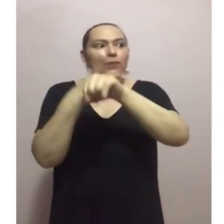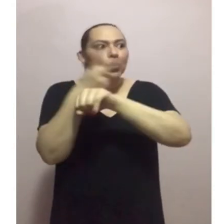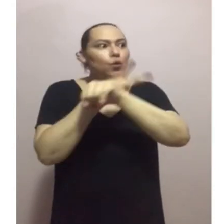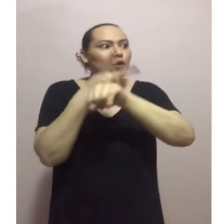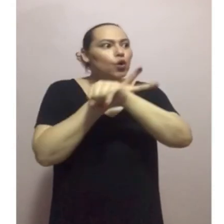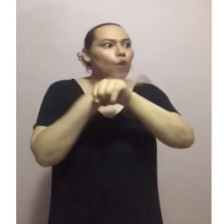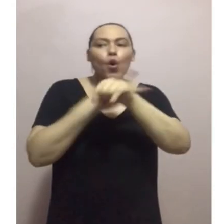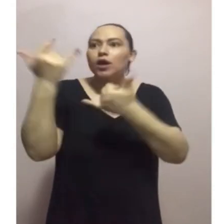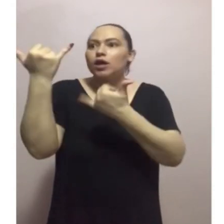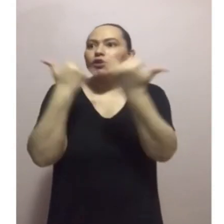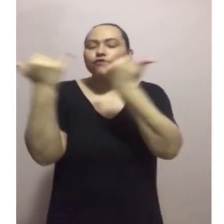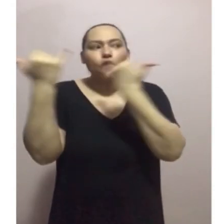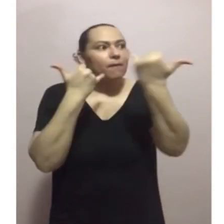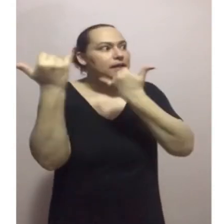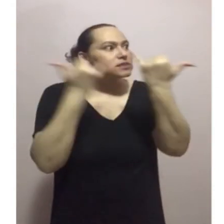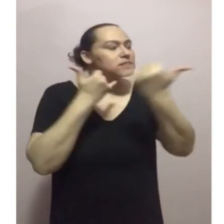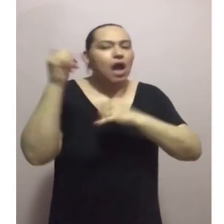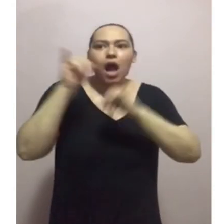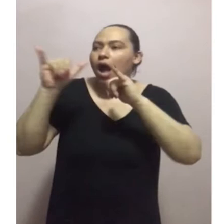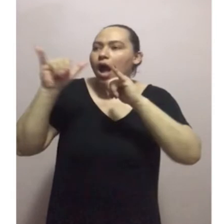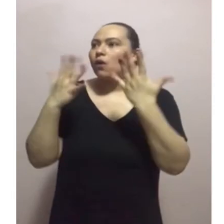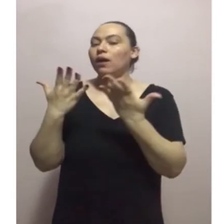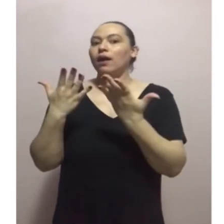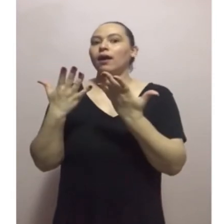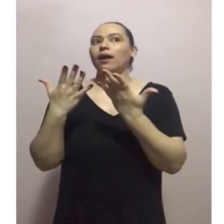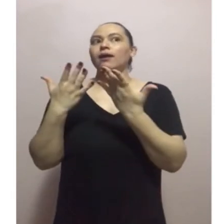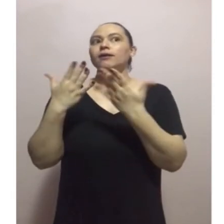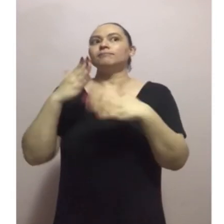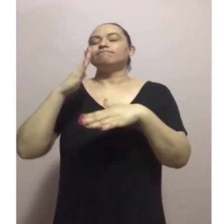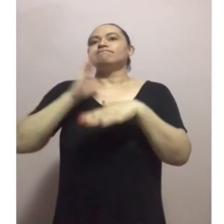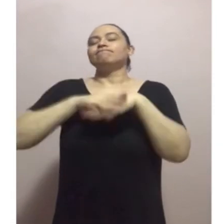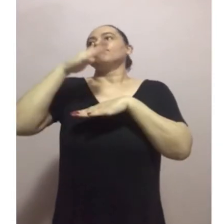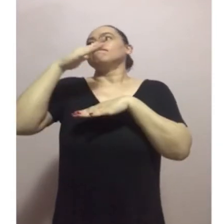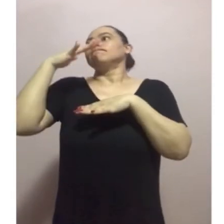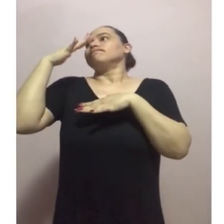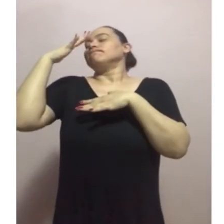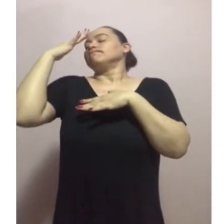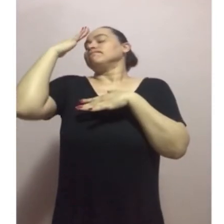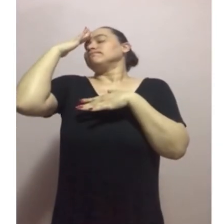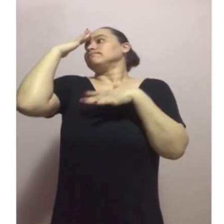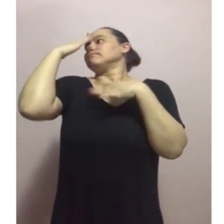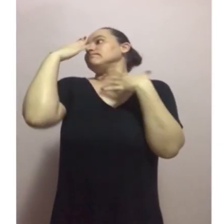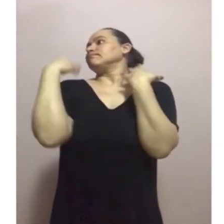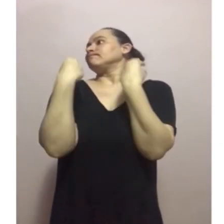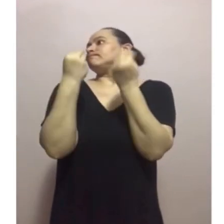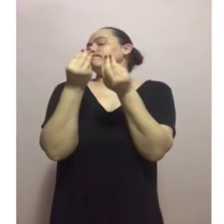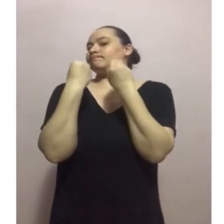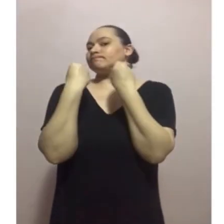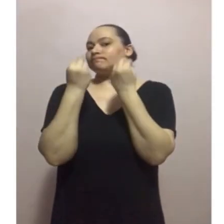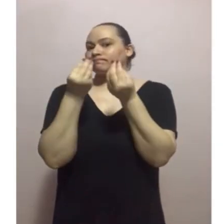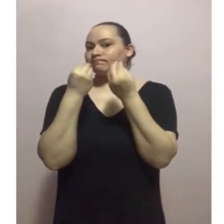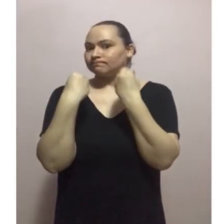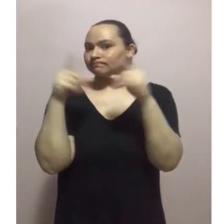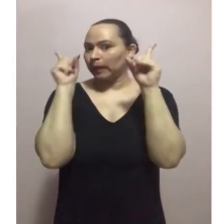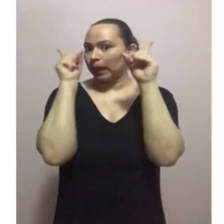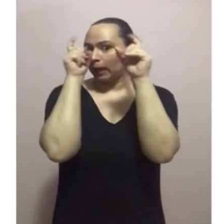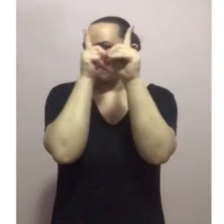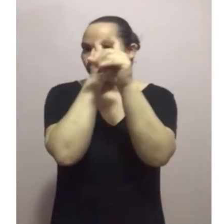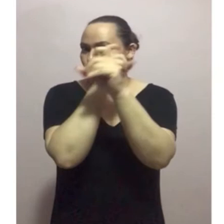gente foi entender que aquilo era muito além, né, e que a gente provavelmente ia